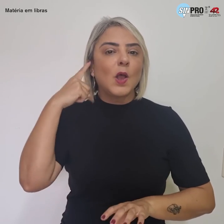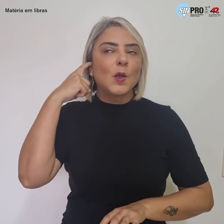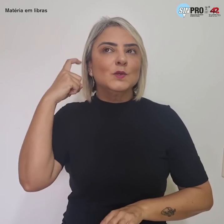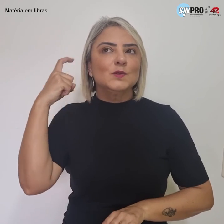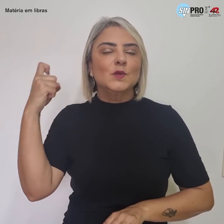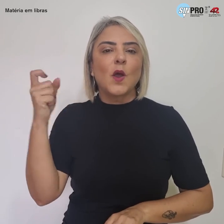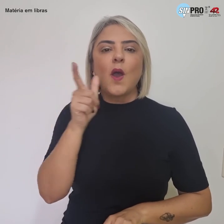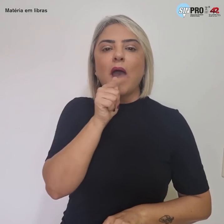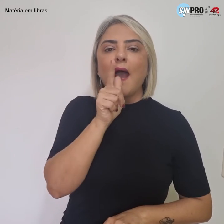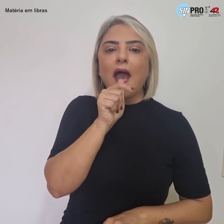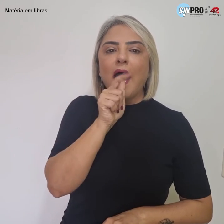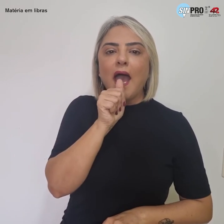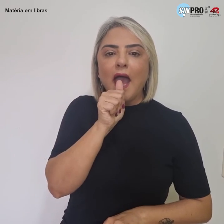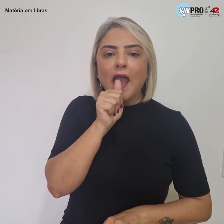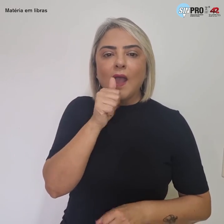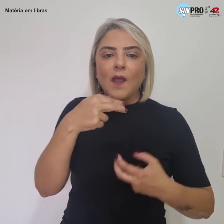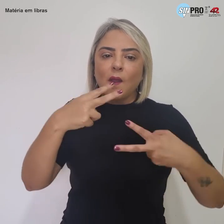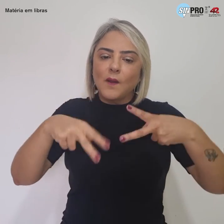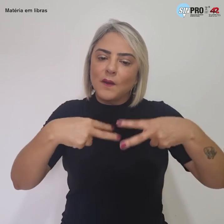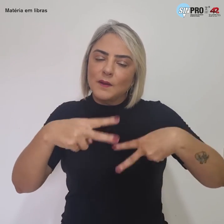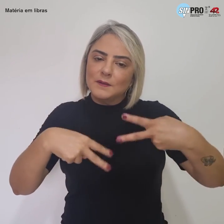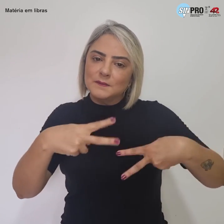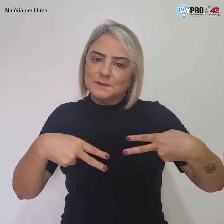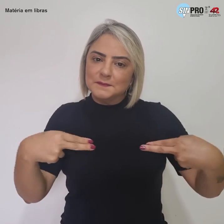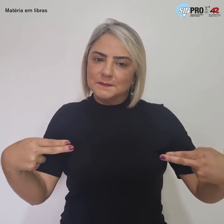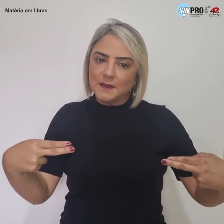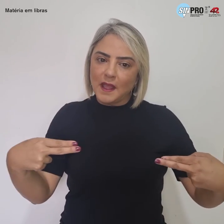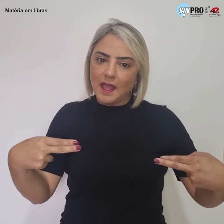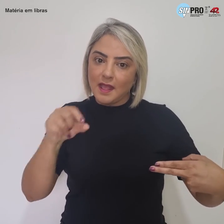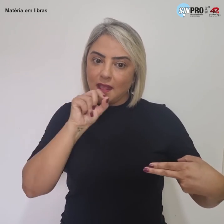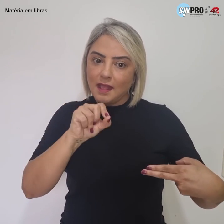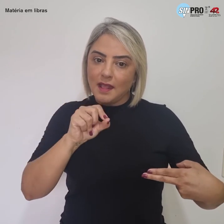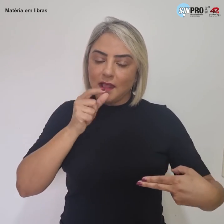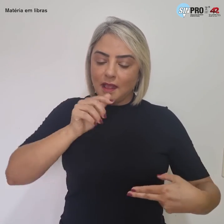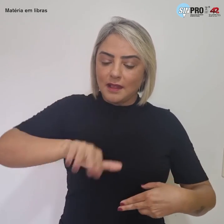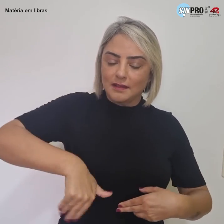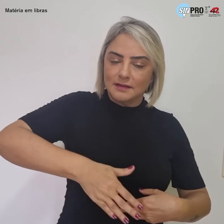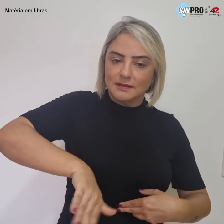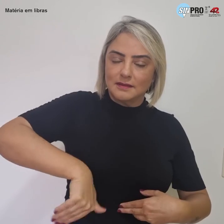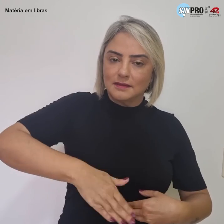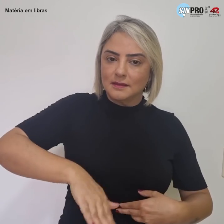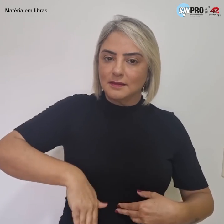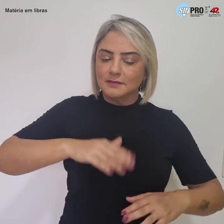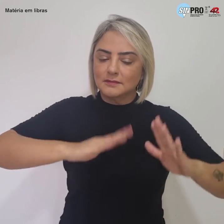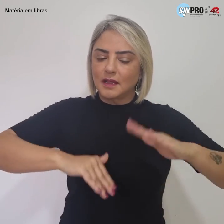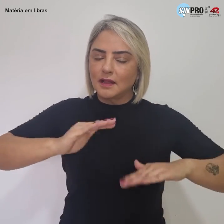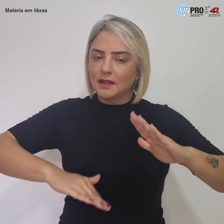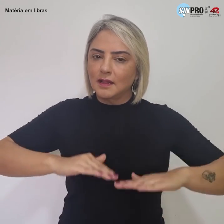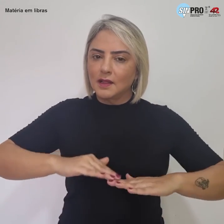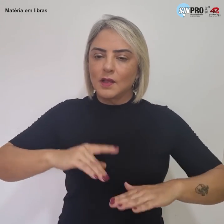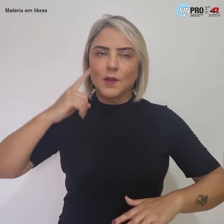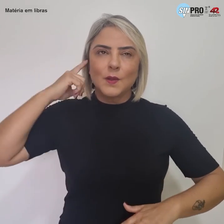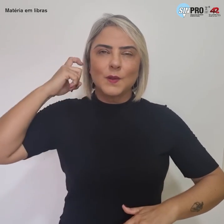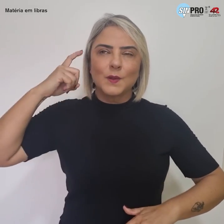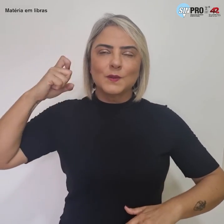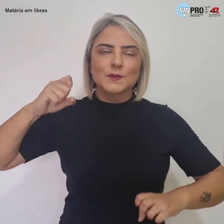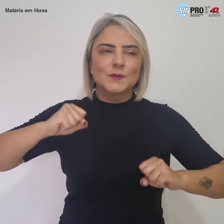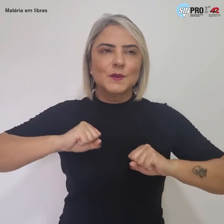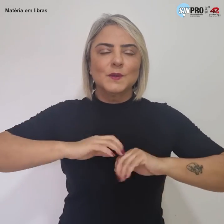uso de macarrões, boias de piscina, como instrumentos de percussão. O som está em todos os